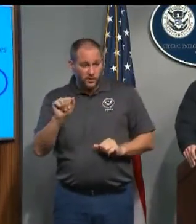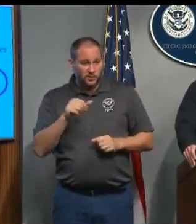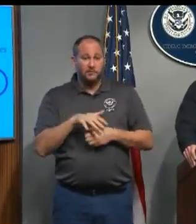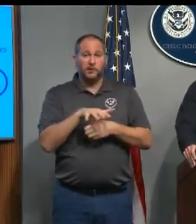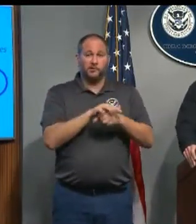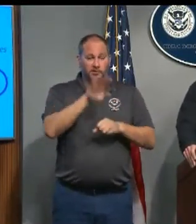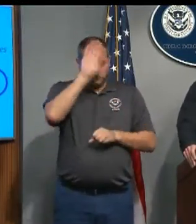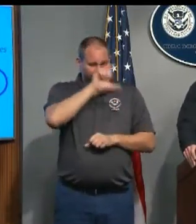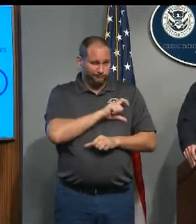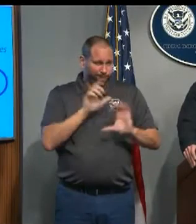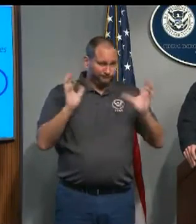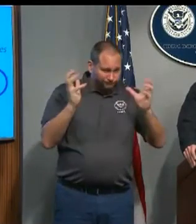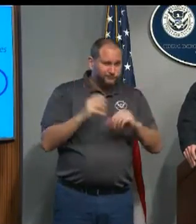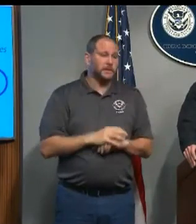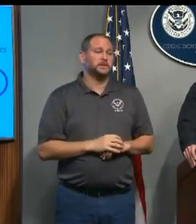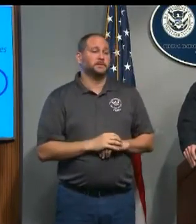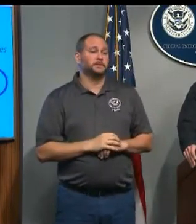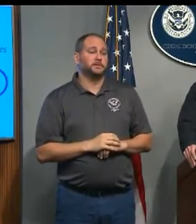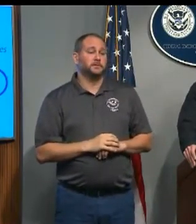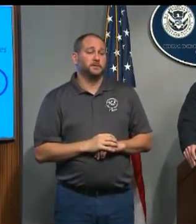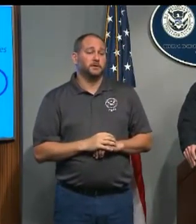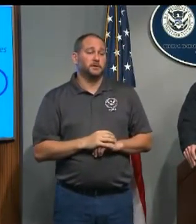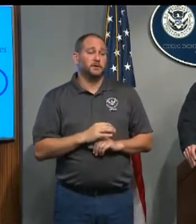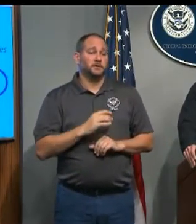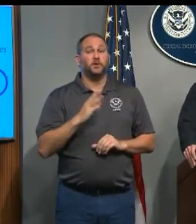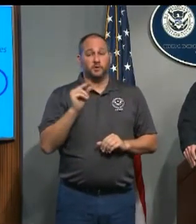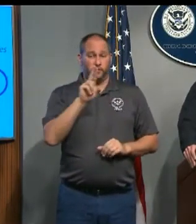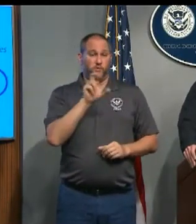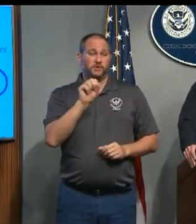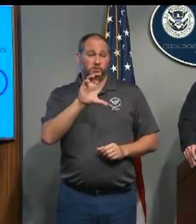nuestros compañeros de la guardia costera para todo lo que podamos